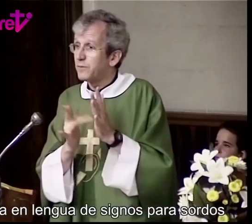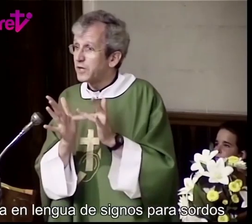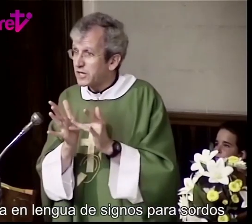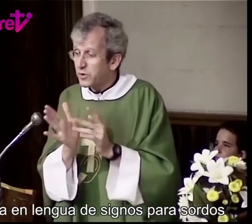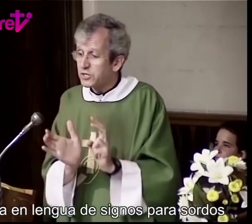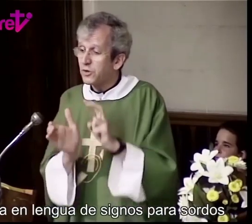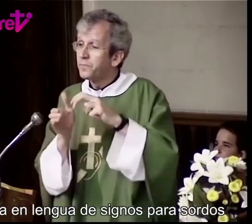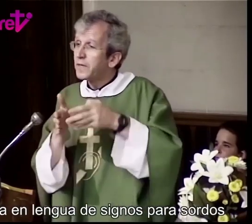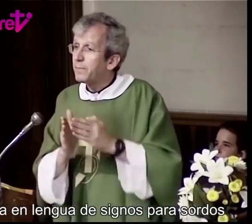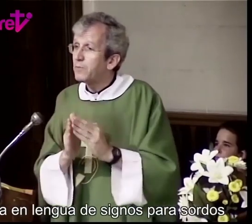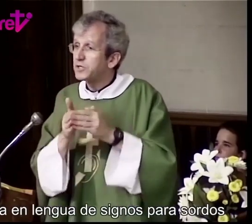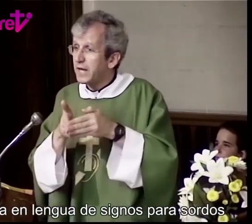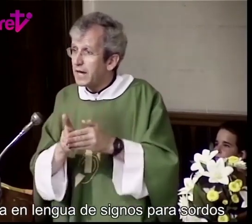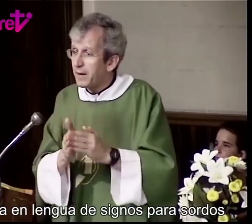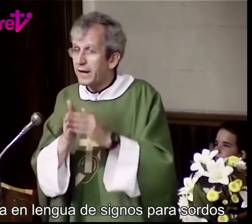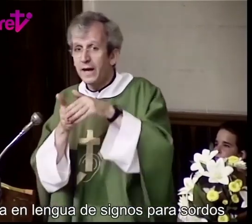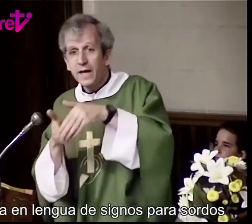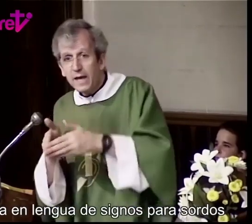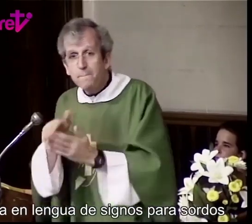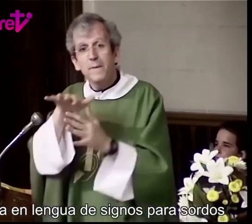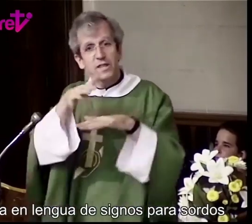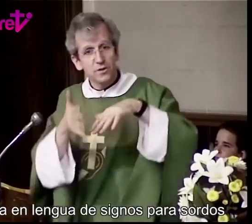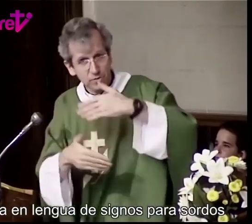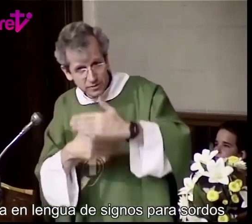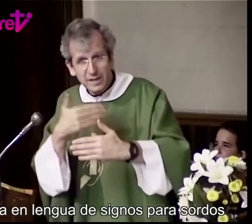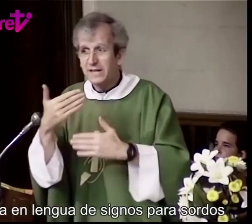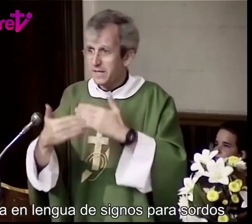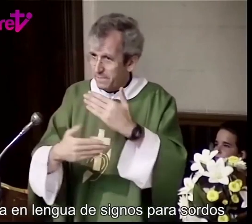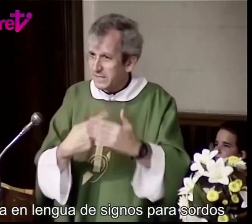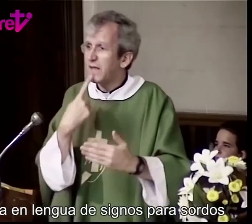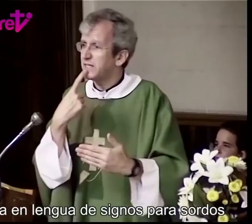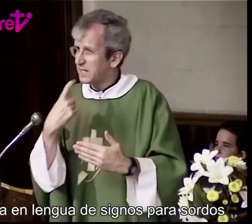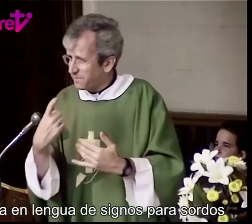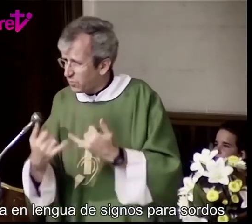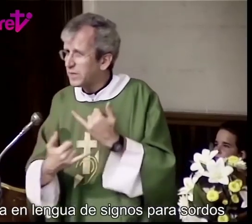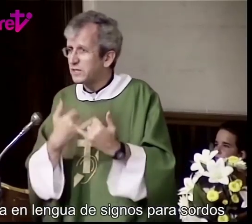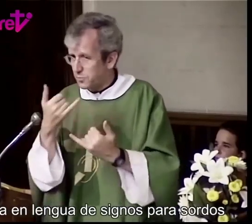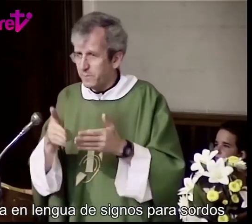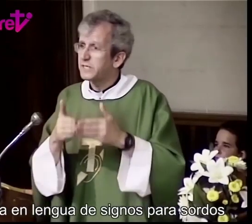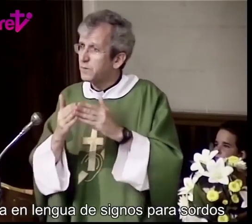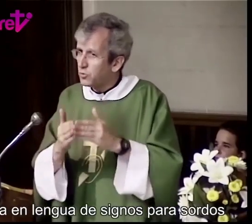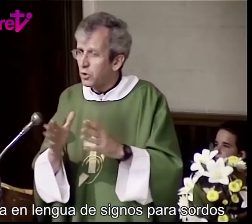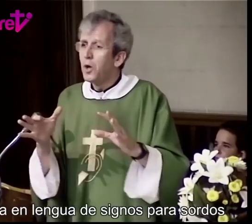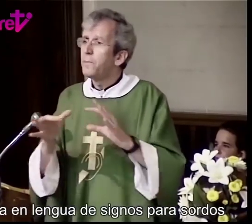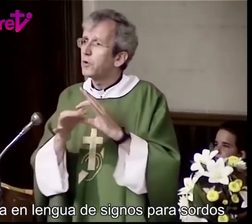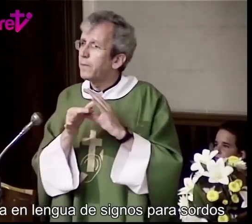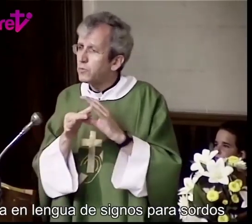en Jesucristo, que vamos en la barca en medio de las tempestades y las dificultades y los problemas de este mundo, pero que vamos